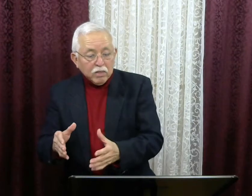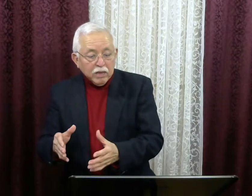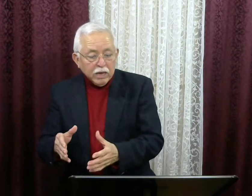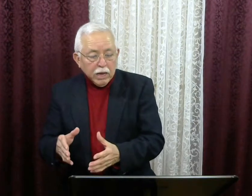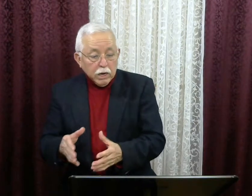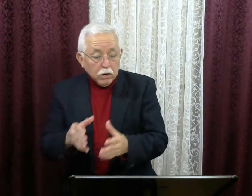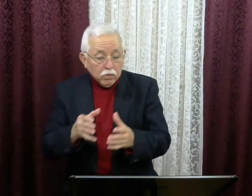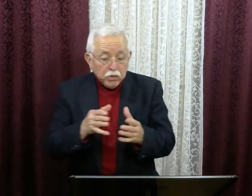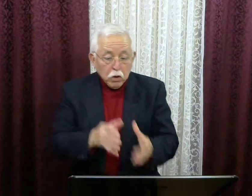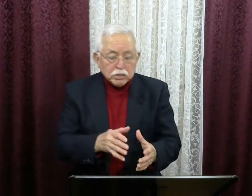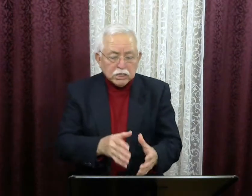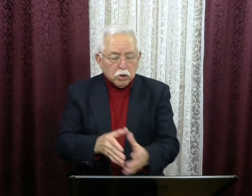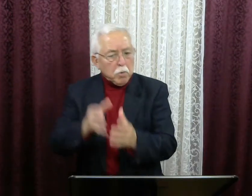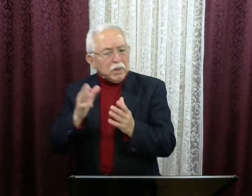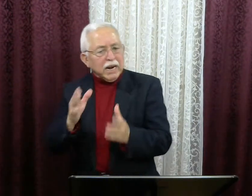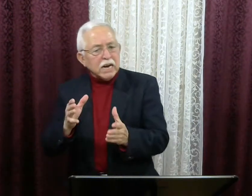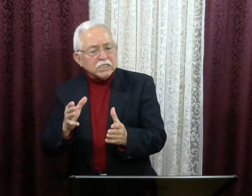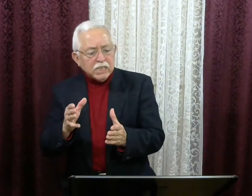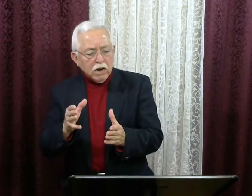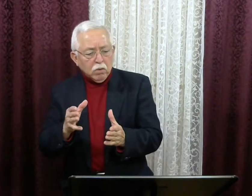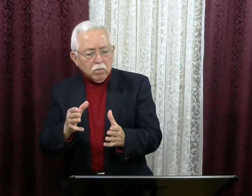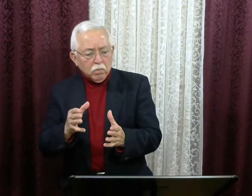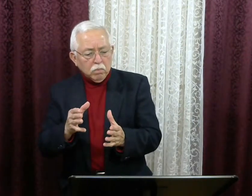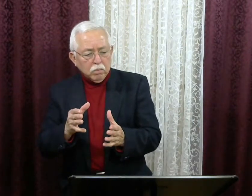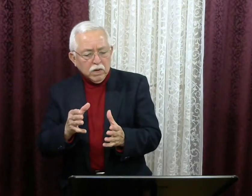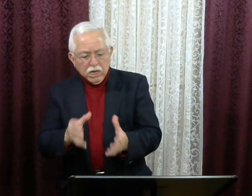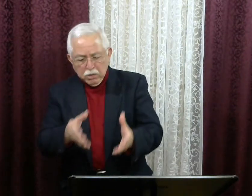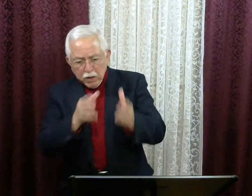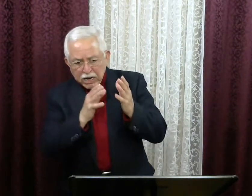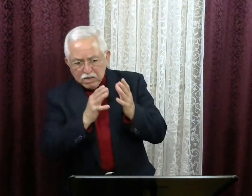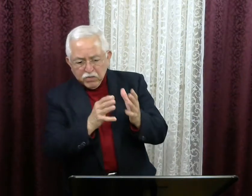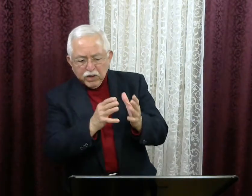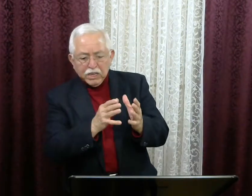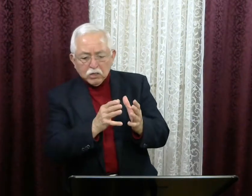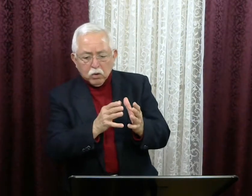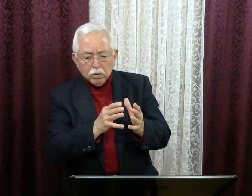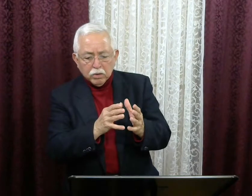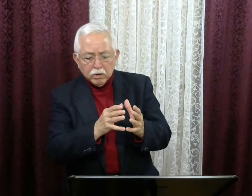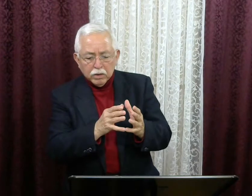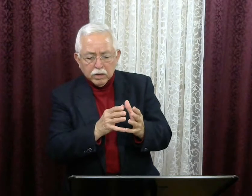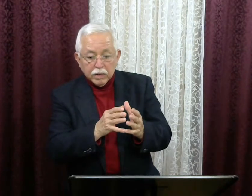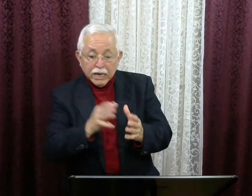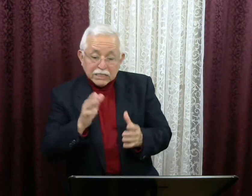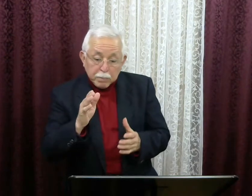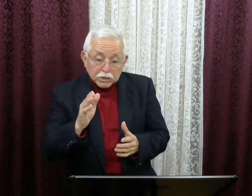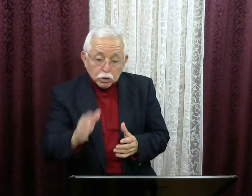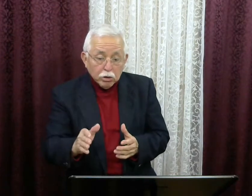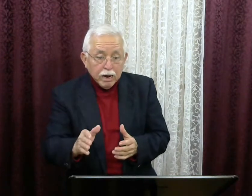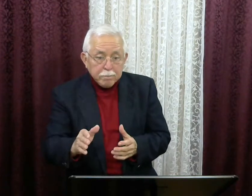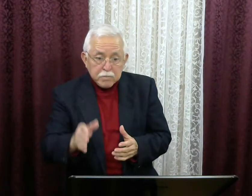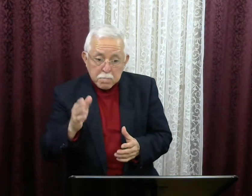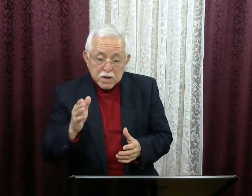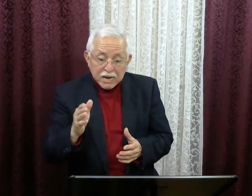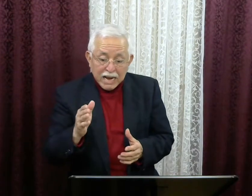dije, Dios es como mirar al cielo y ver el infinito. Y esa persona me